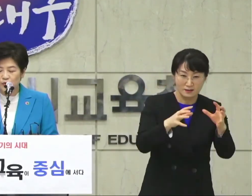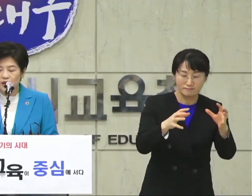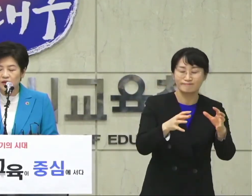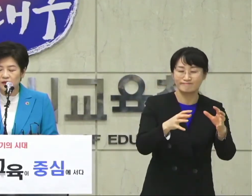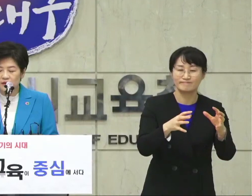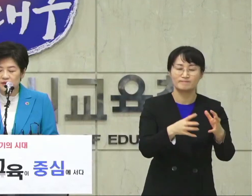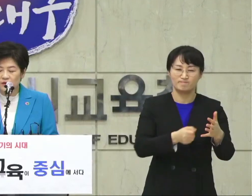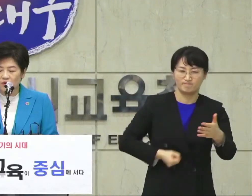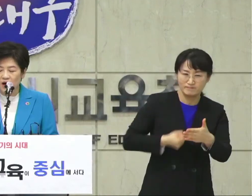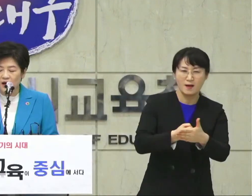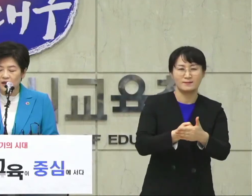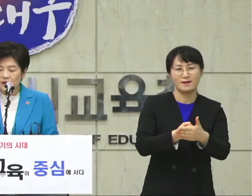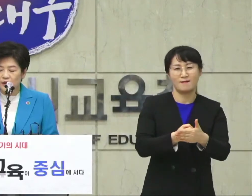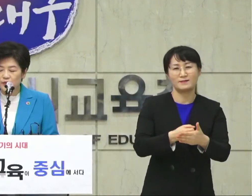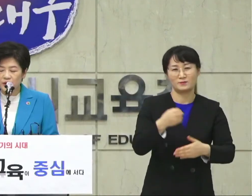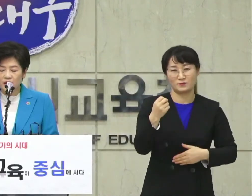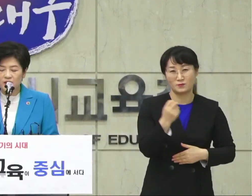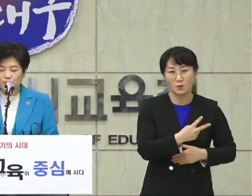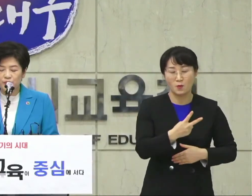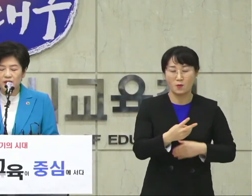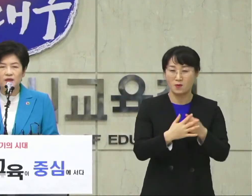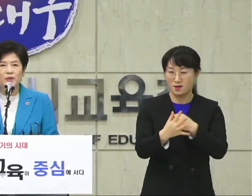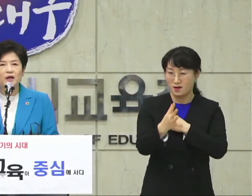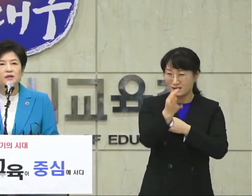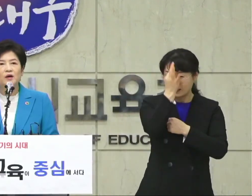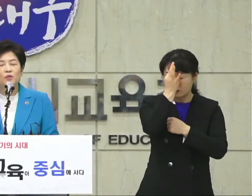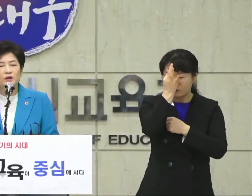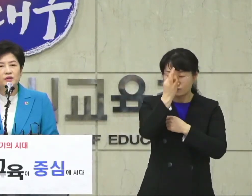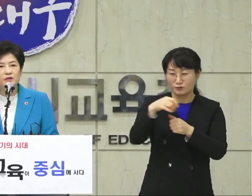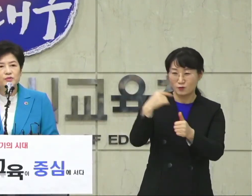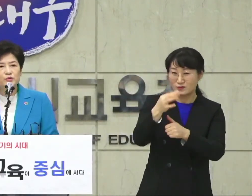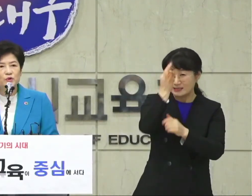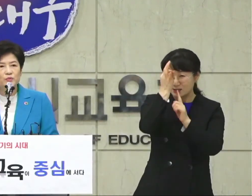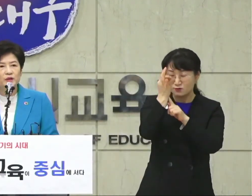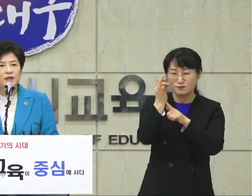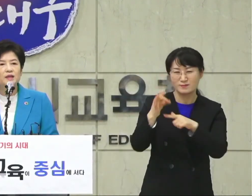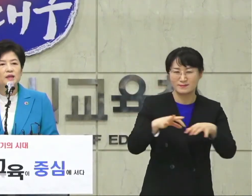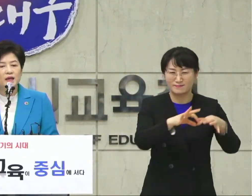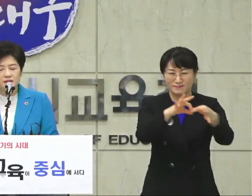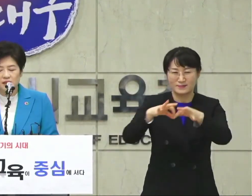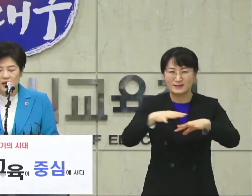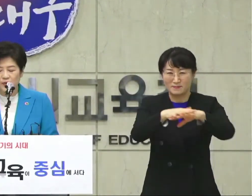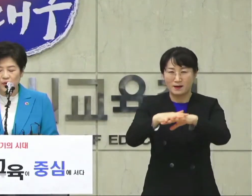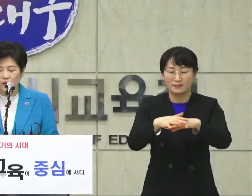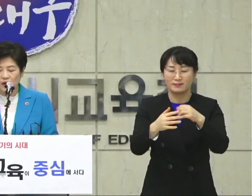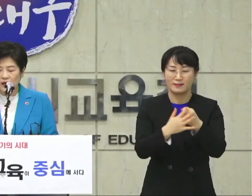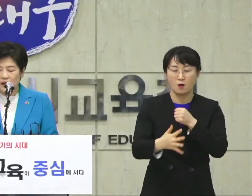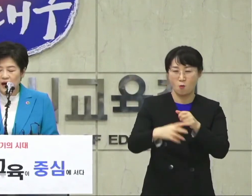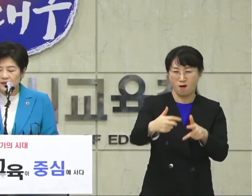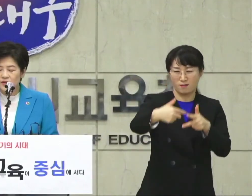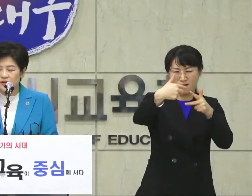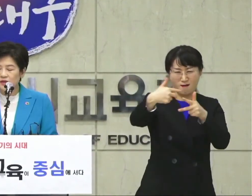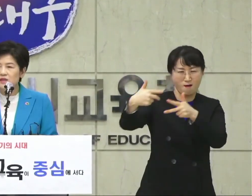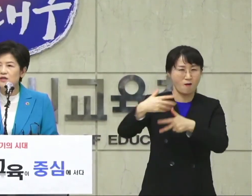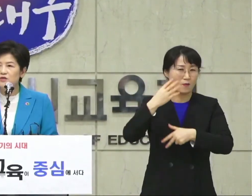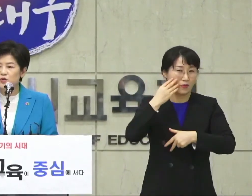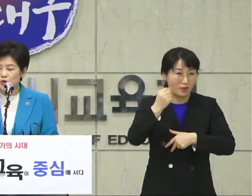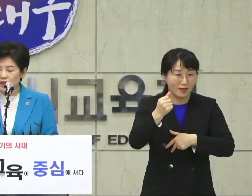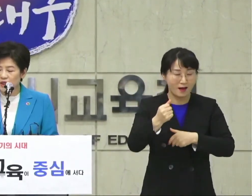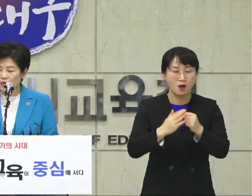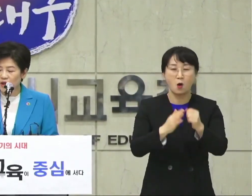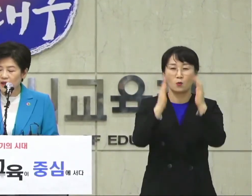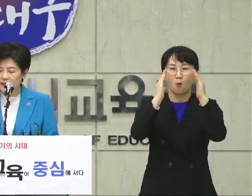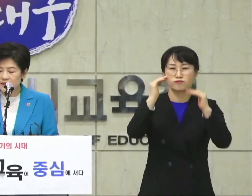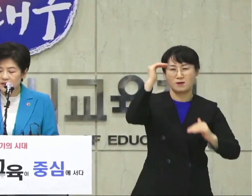대한 용기 있는 결정과 에듀텍 인프라 기반 원격 수업의 내실화로 학력